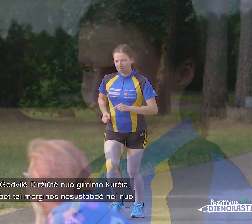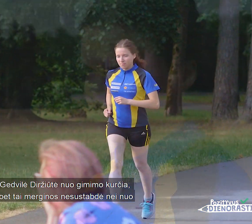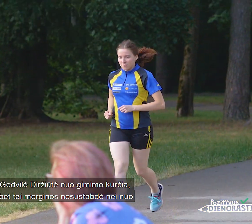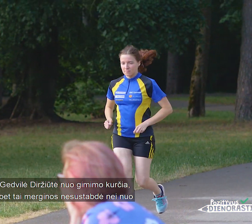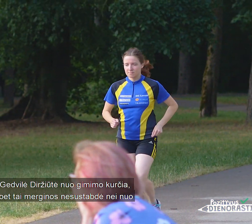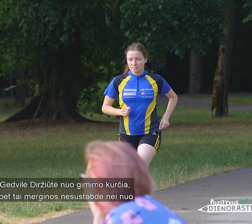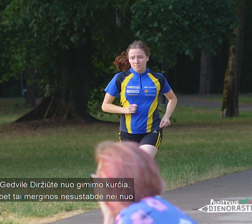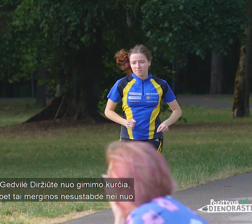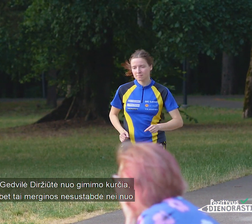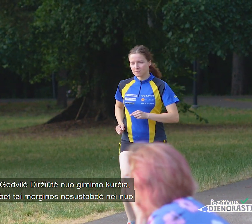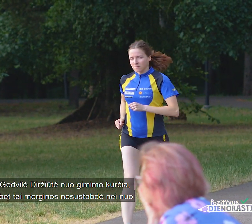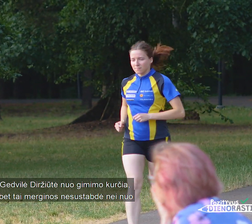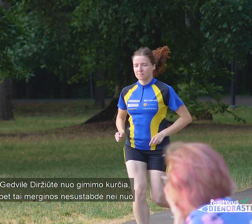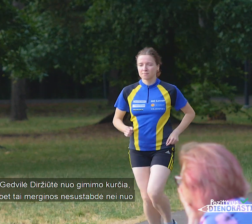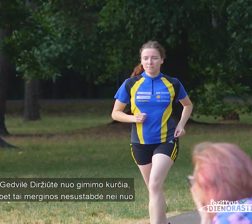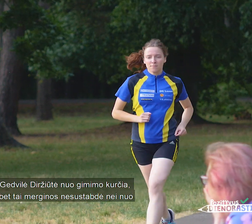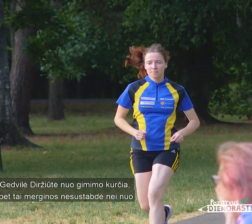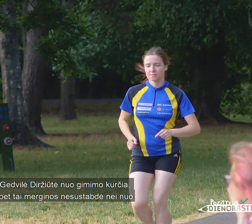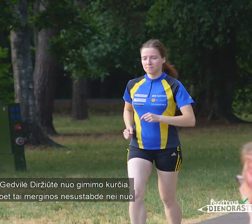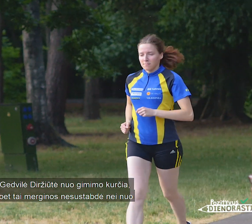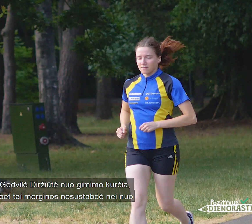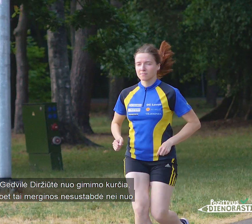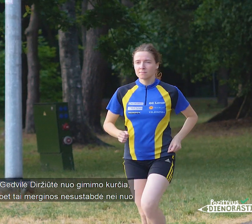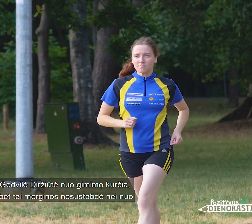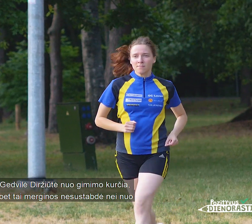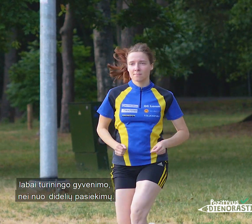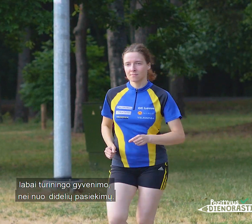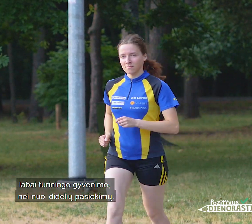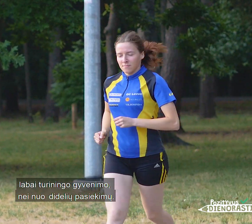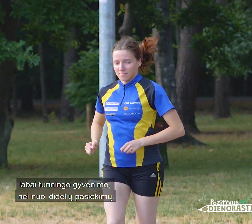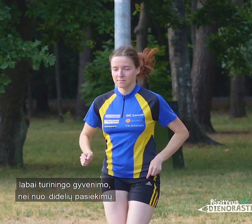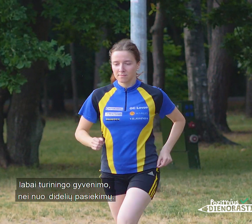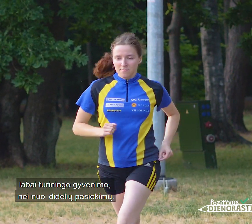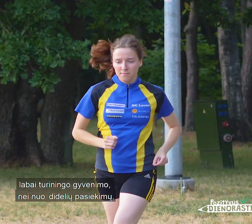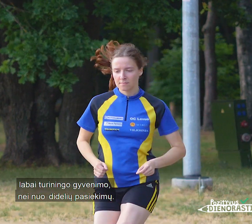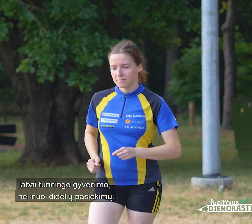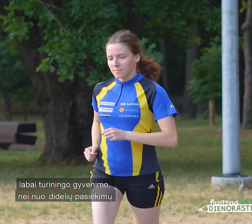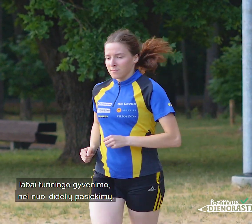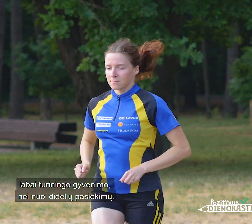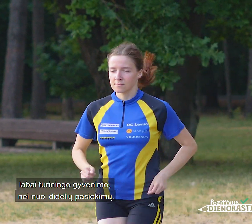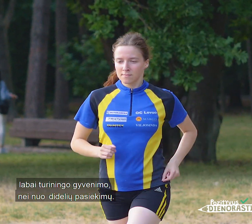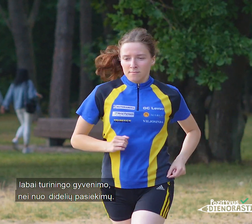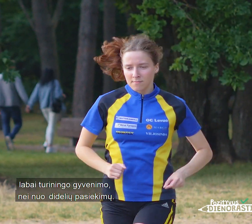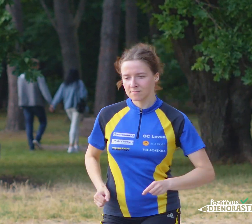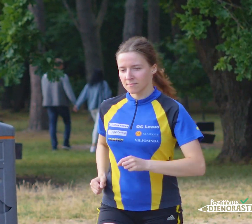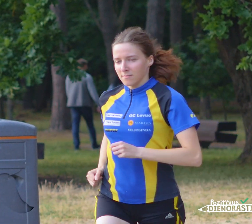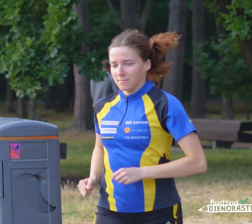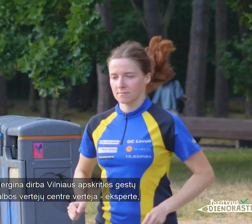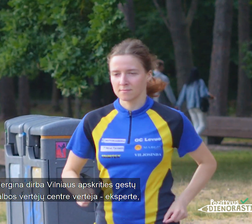Gedvilė Diržiūtė nuo gimimo kurčia, bet tai merginos nesustabdė nei nuo labai turiningo gyvenimo, nei nuo didelių pasiekimų. Mergina